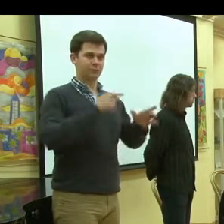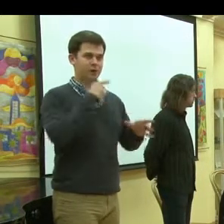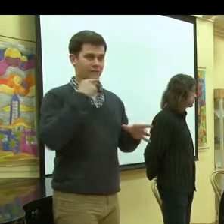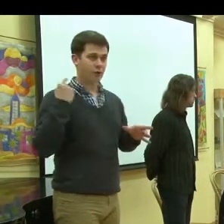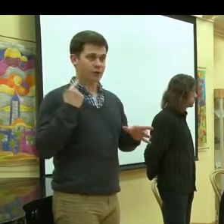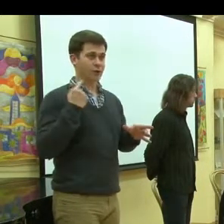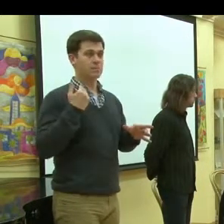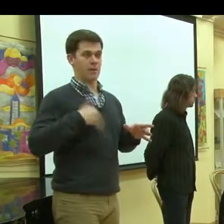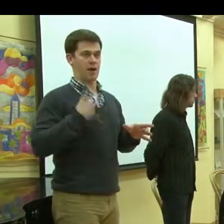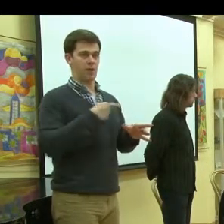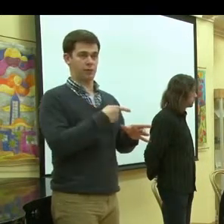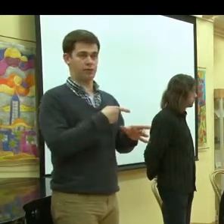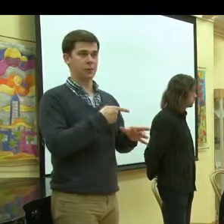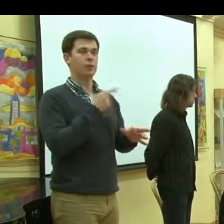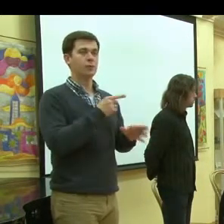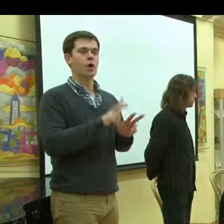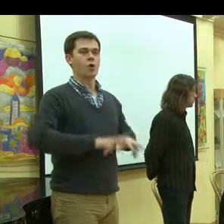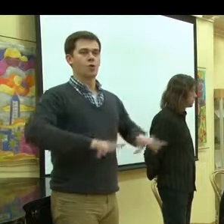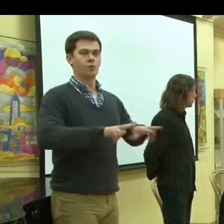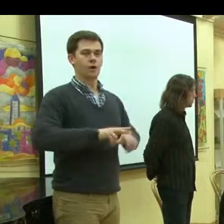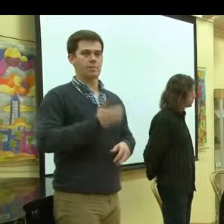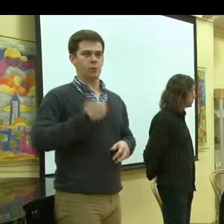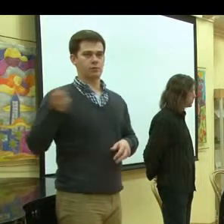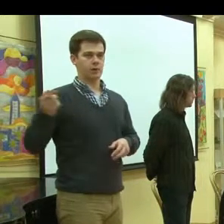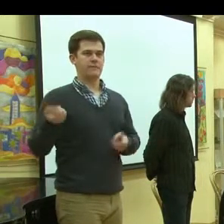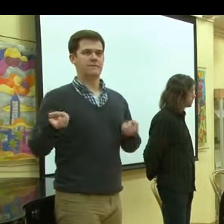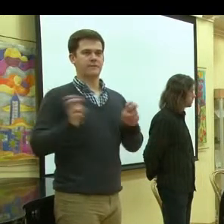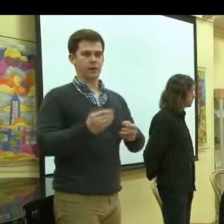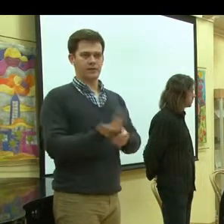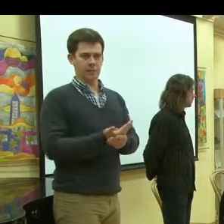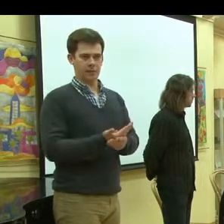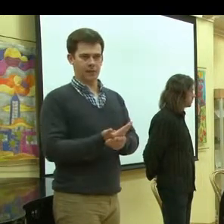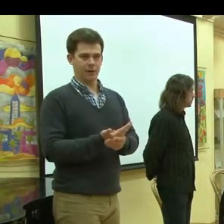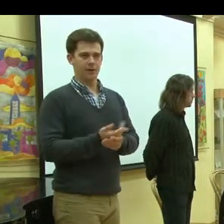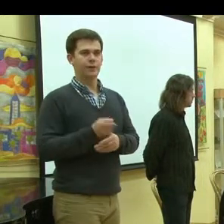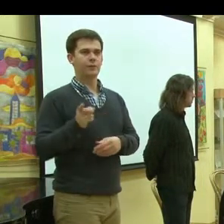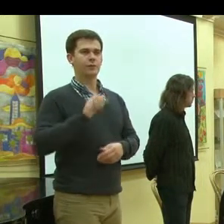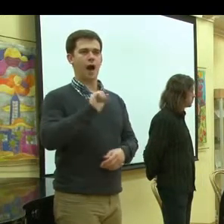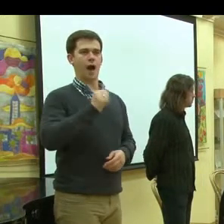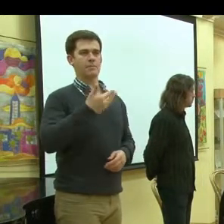ma kolor czerwono-biały, bo to właśnie rodzina polska założyła tą firmę, to jest Amanda.